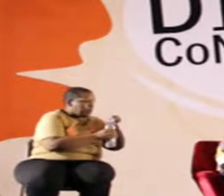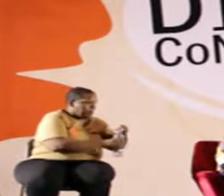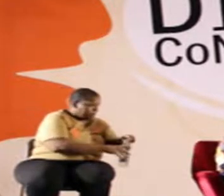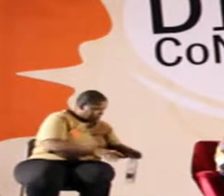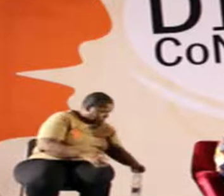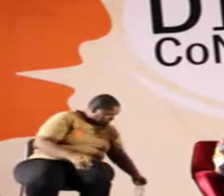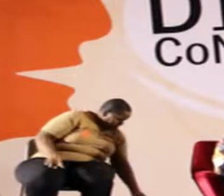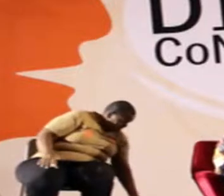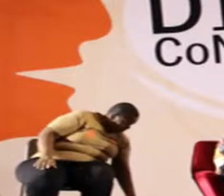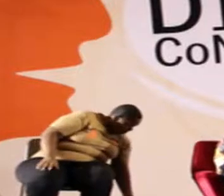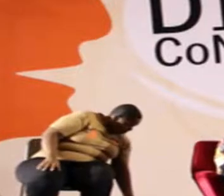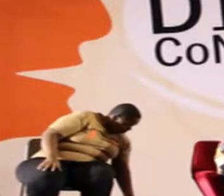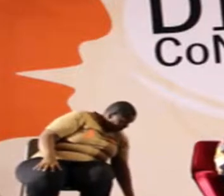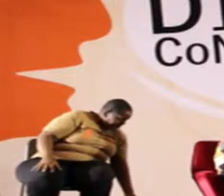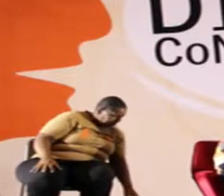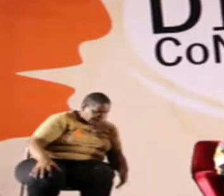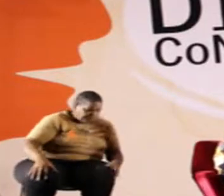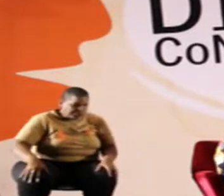Verinha.